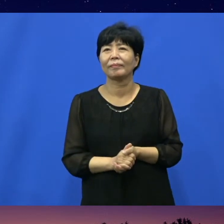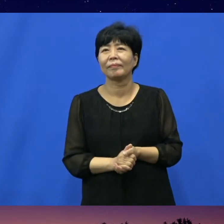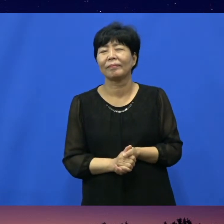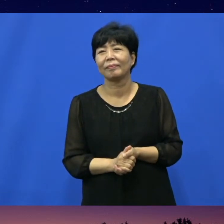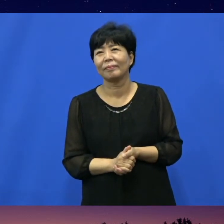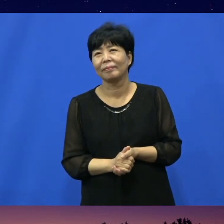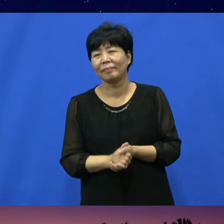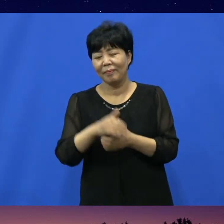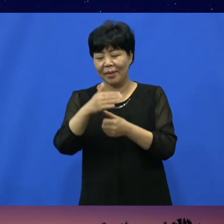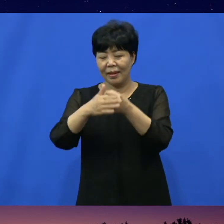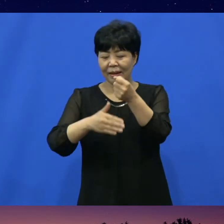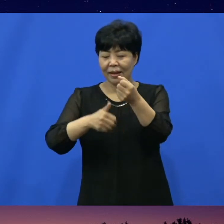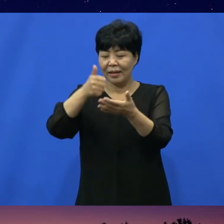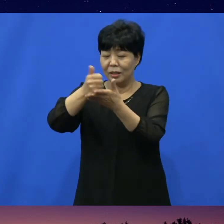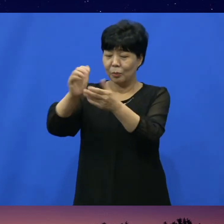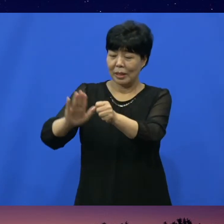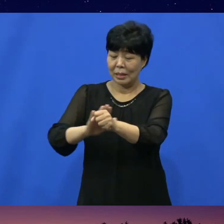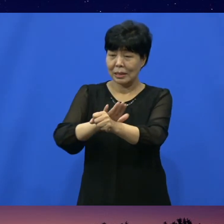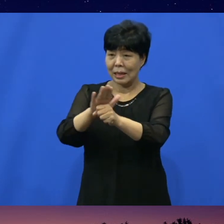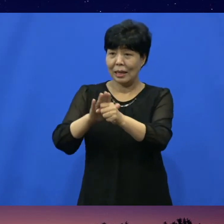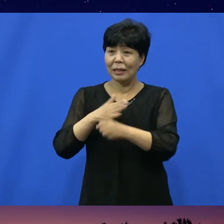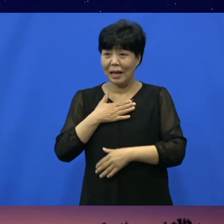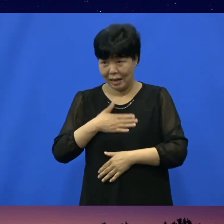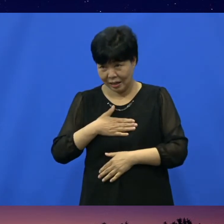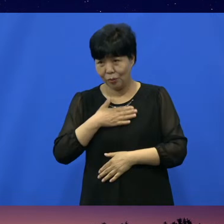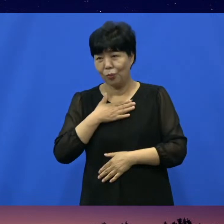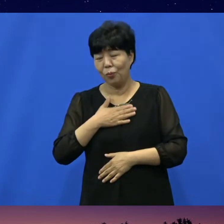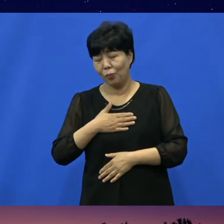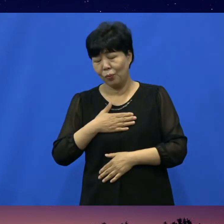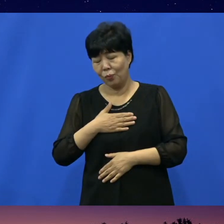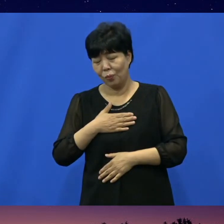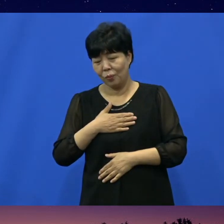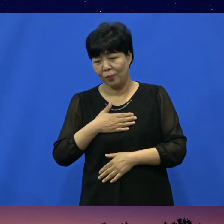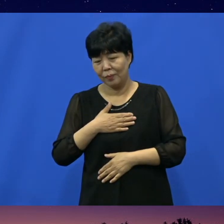그래서 그 하나님의 사랑을 알아가고 그